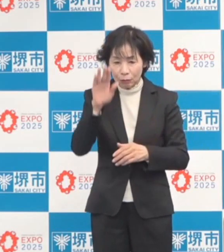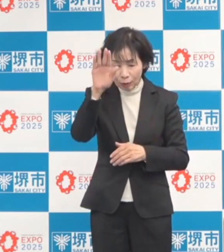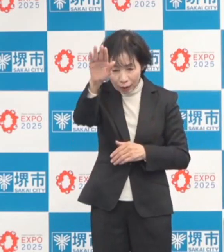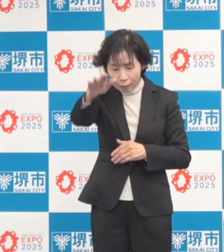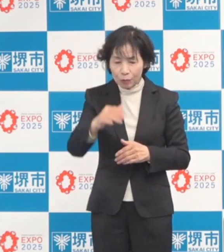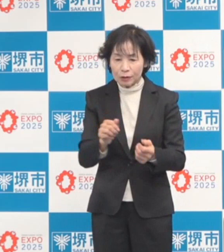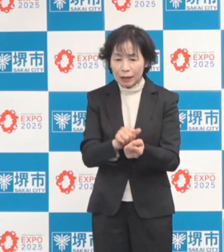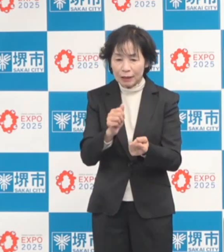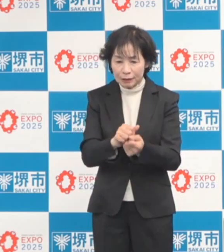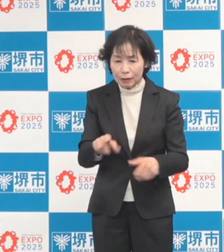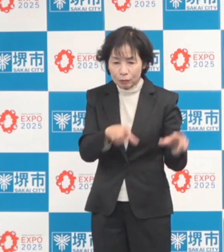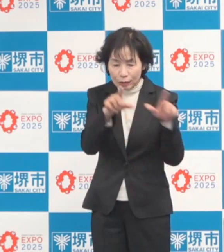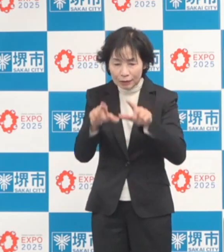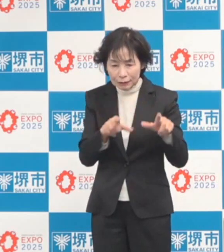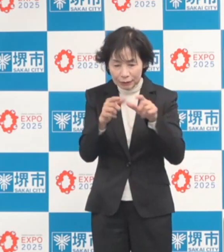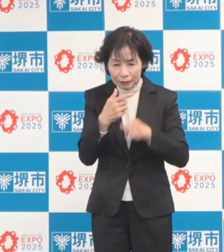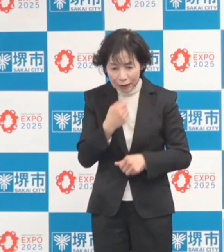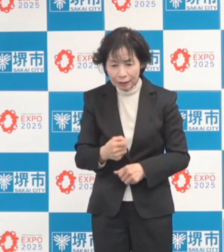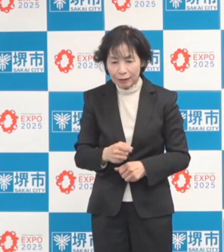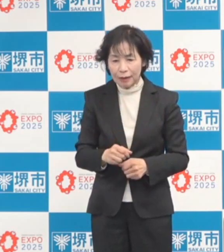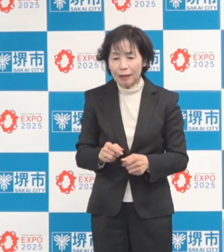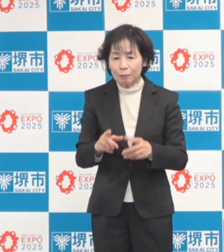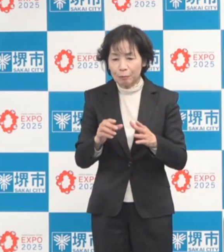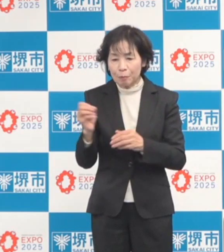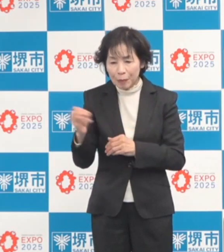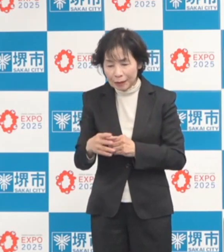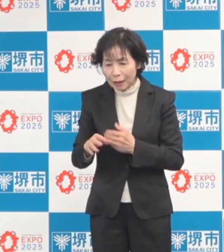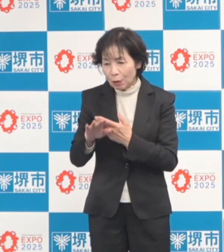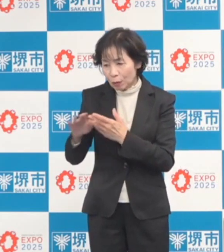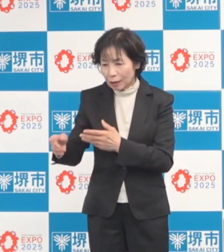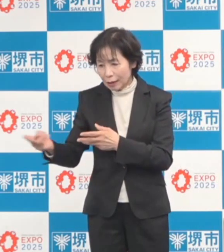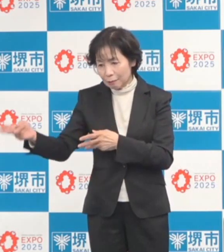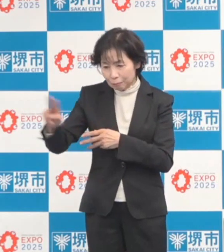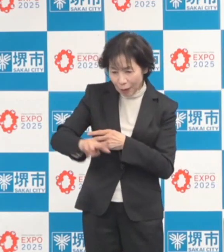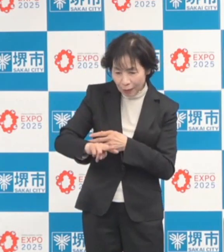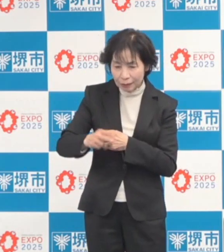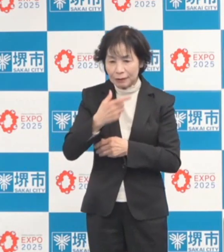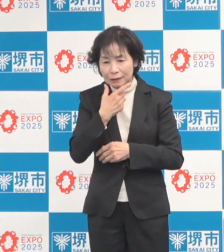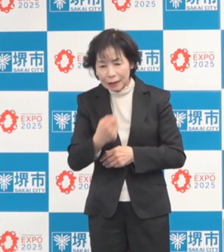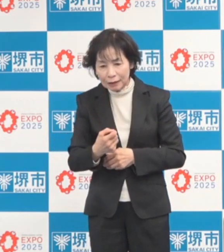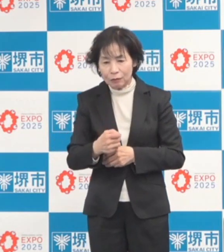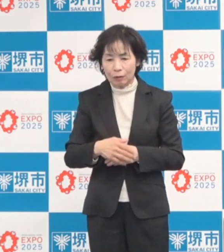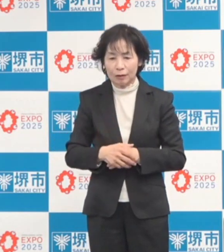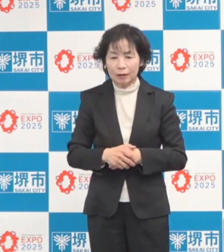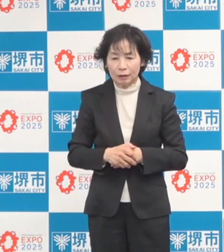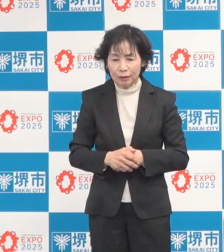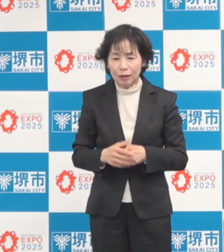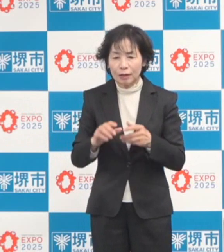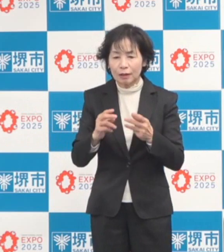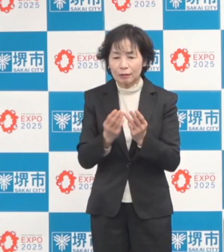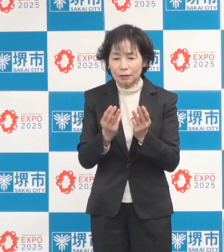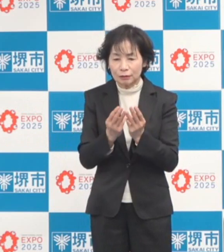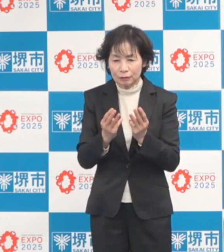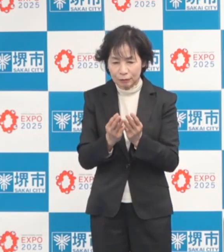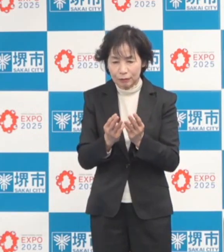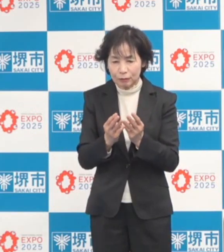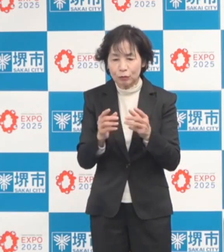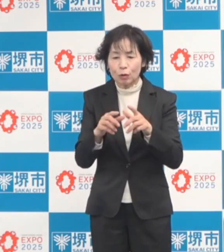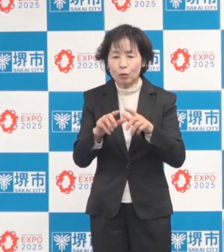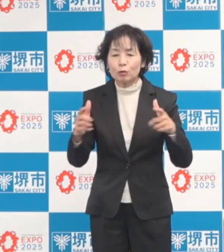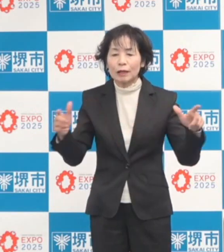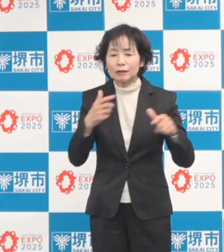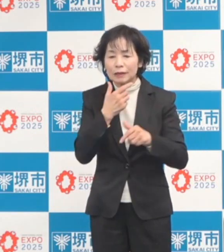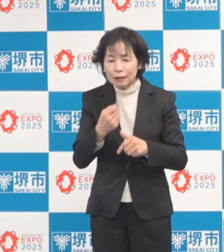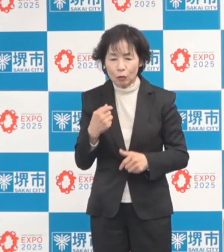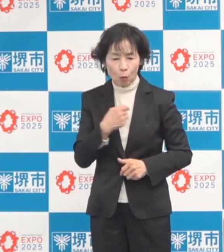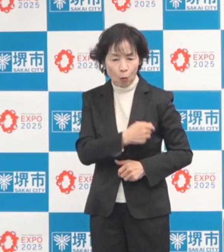い、もしくは社会に移って暮らしたいと思える方を増やしたいという思いを